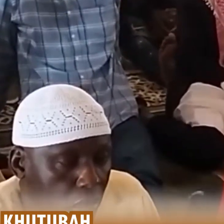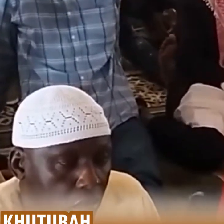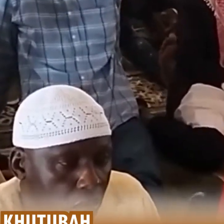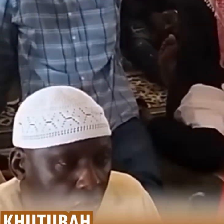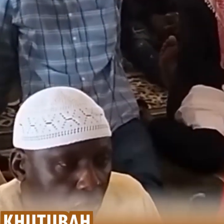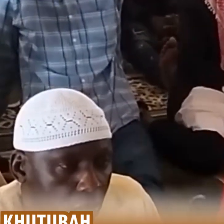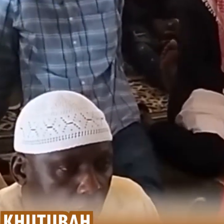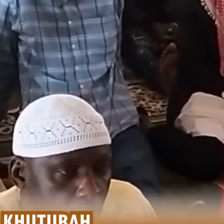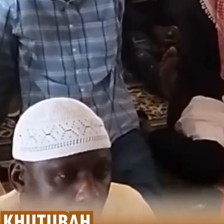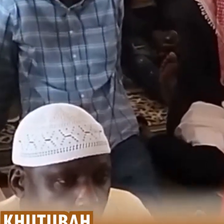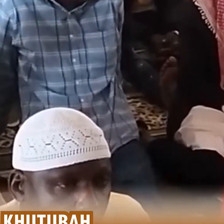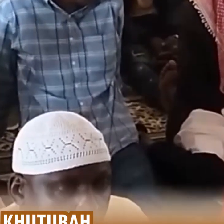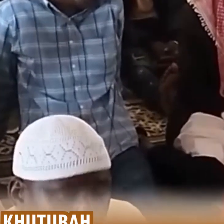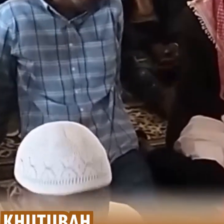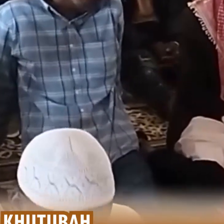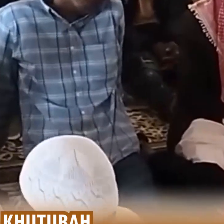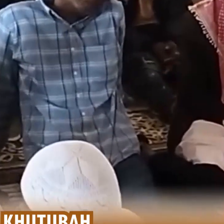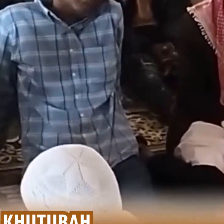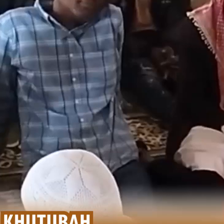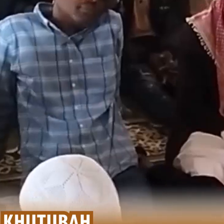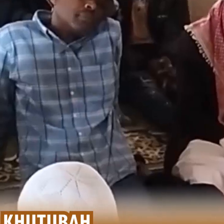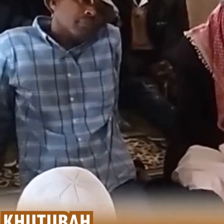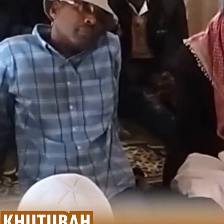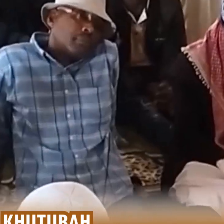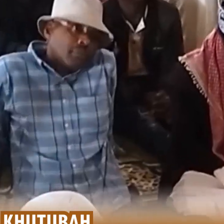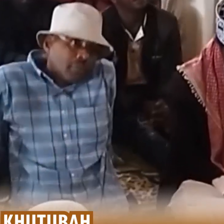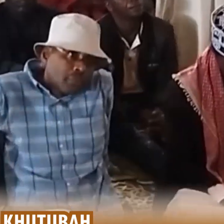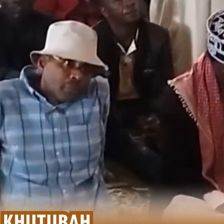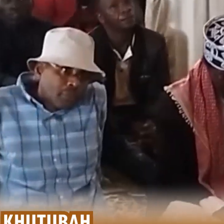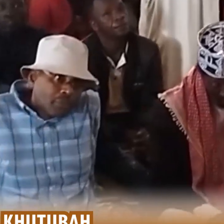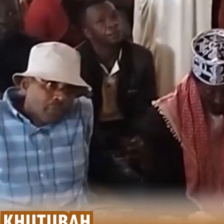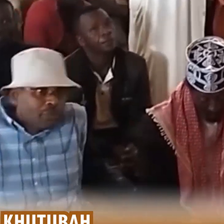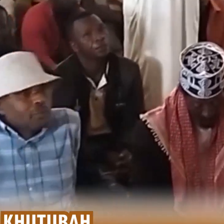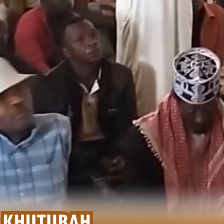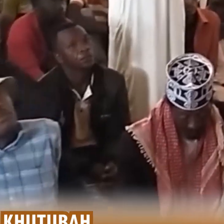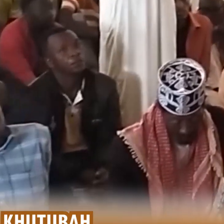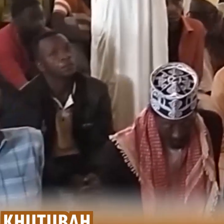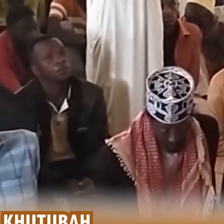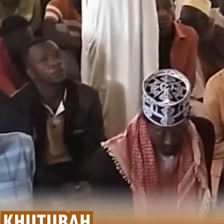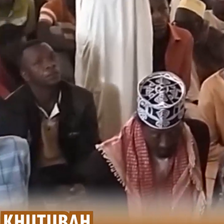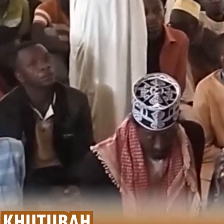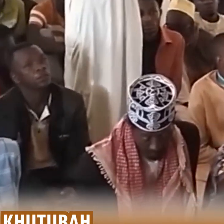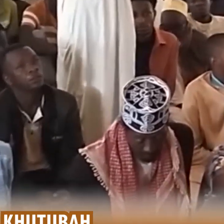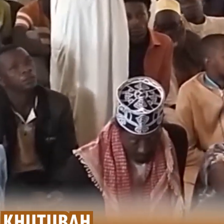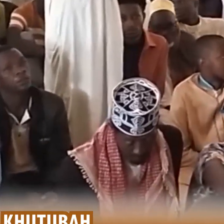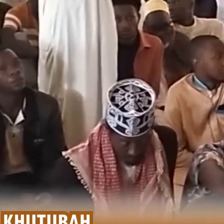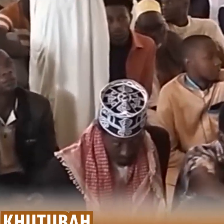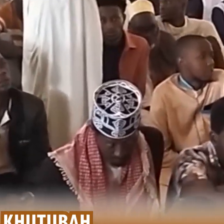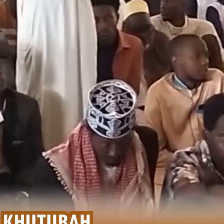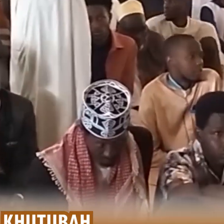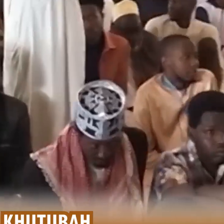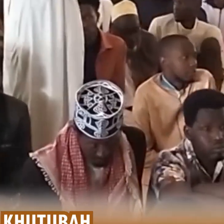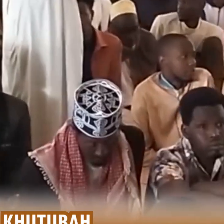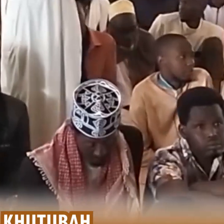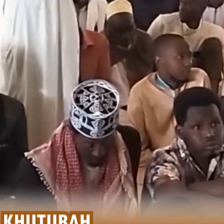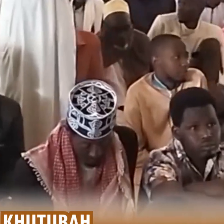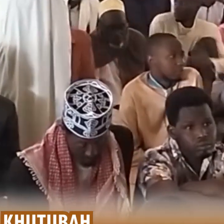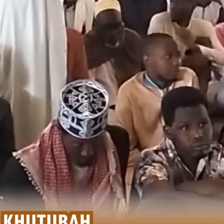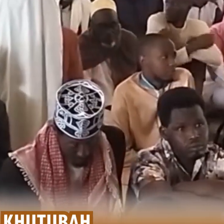والمرسلين وعلى آله وأصحابه أجمعين وبعد My dear brothers and